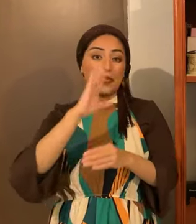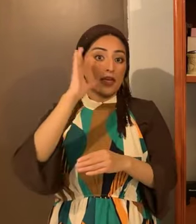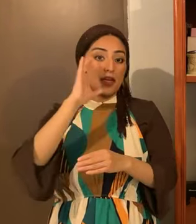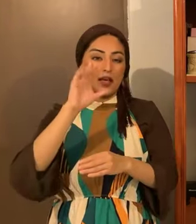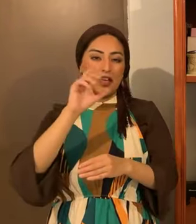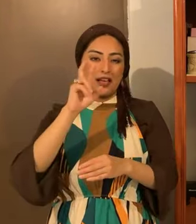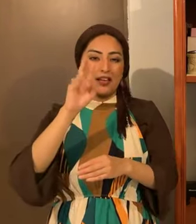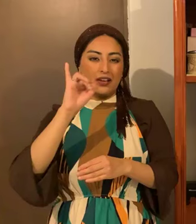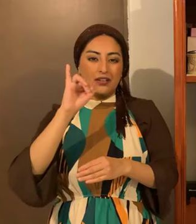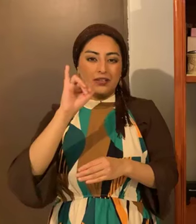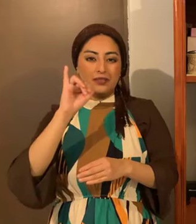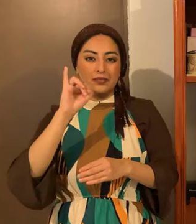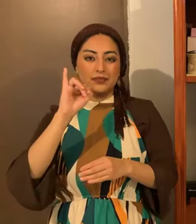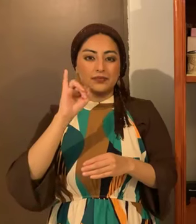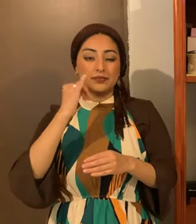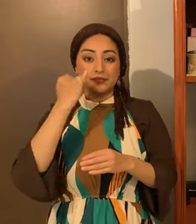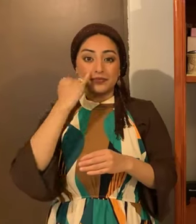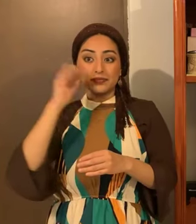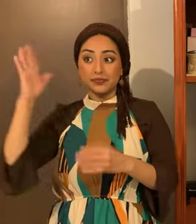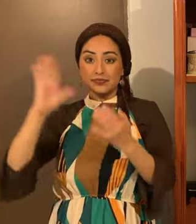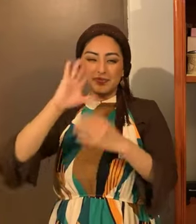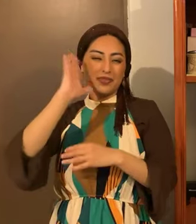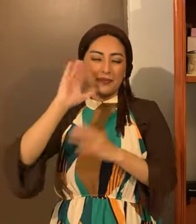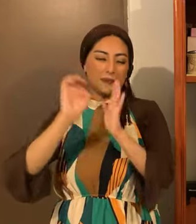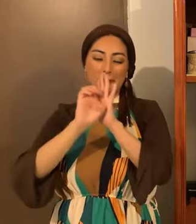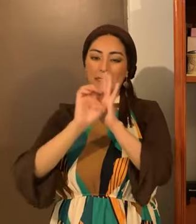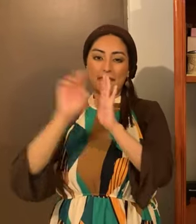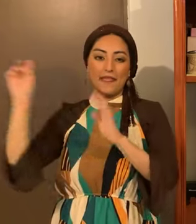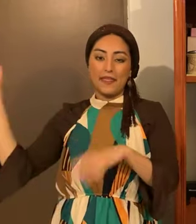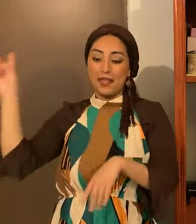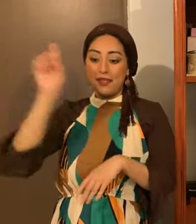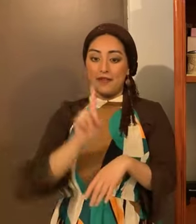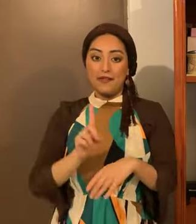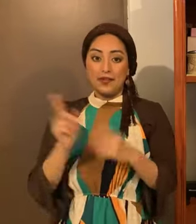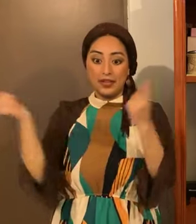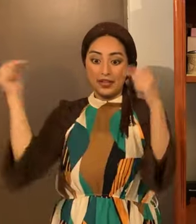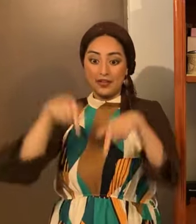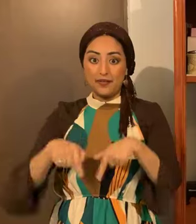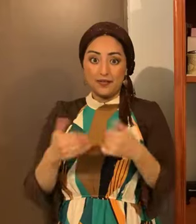tiempo hiciera al día de hoy un tema musical,